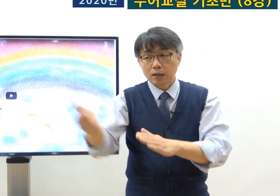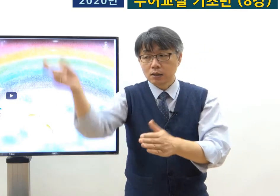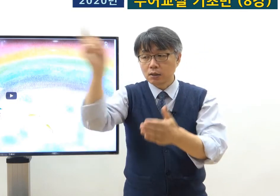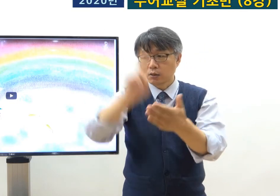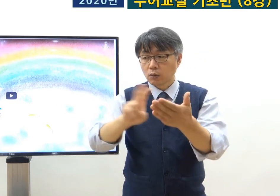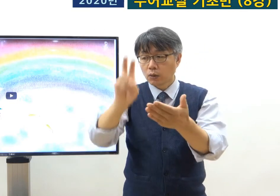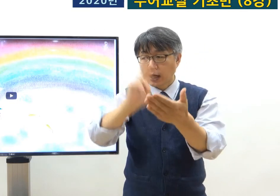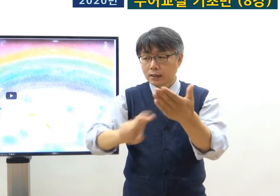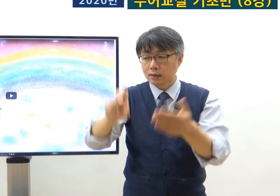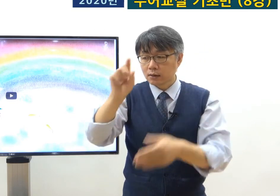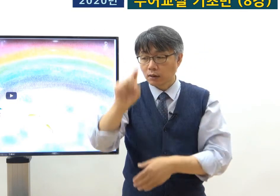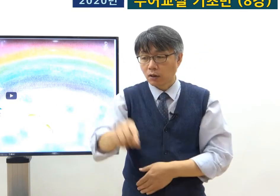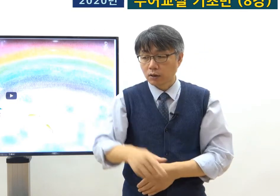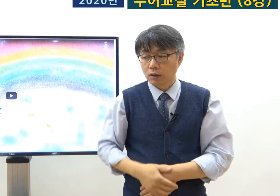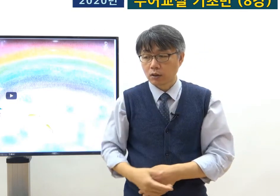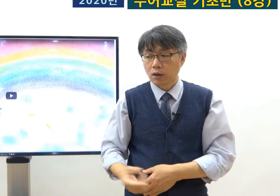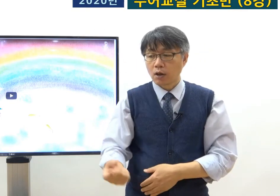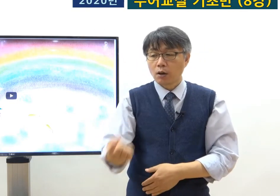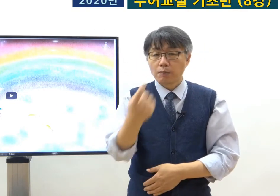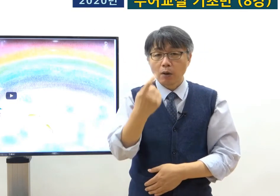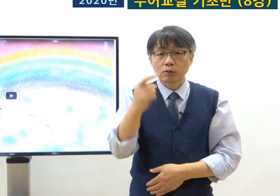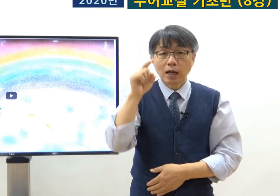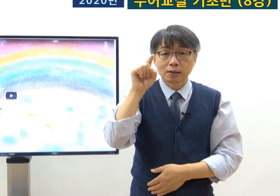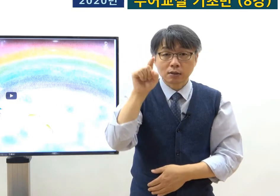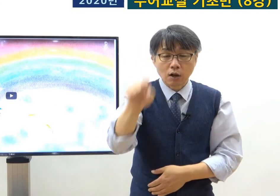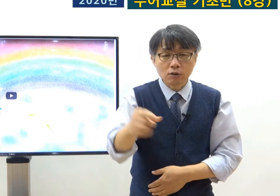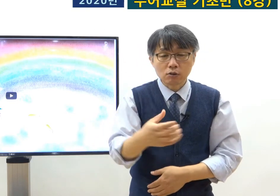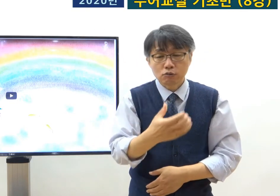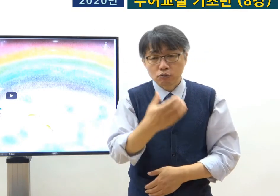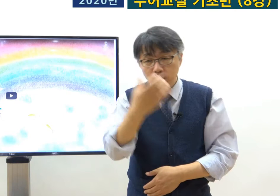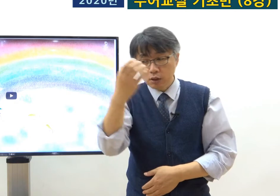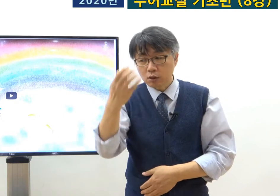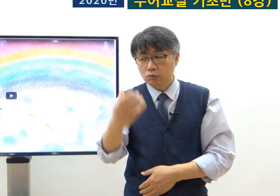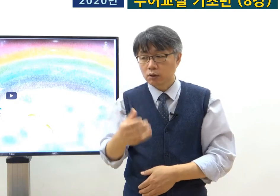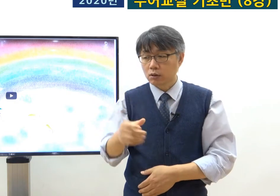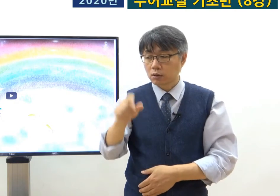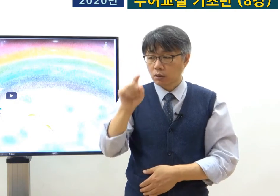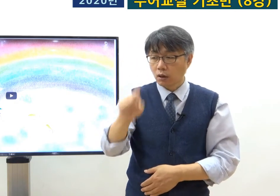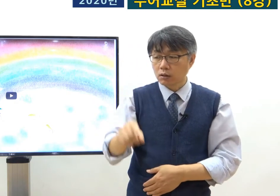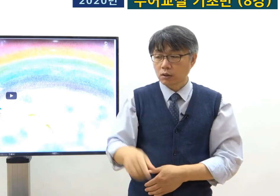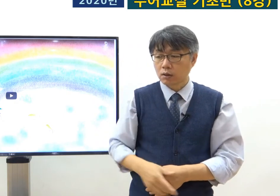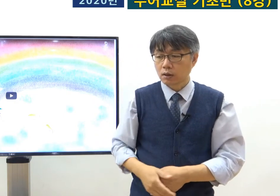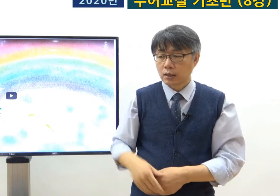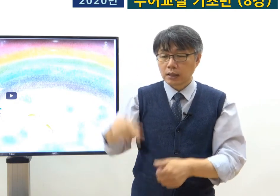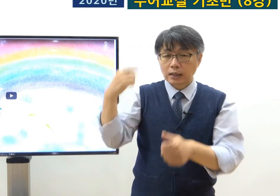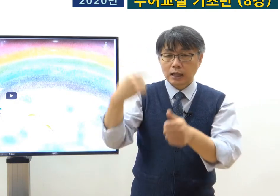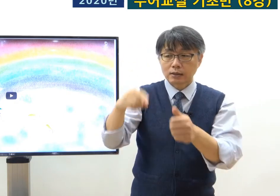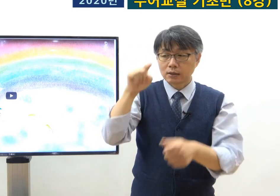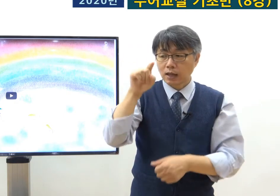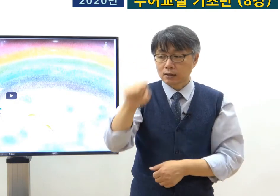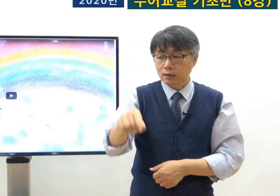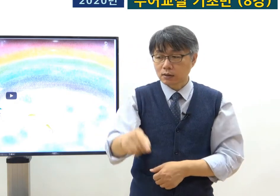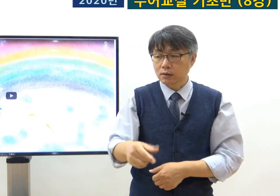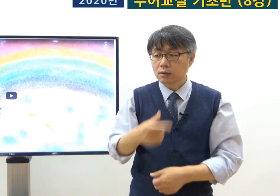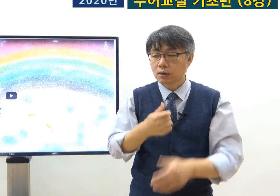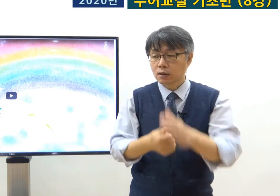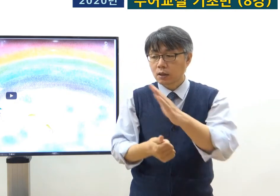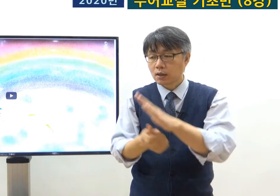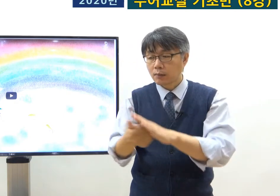희망을 노래하는 것, 배운다는 건 꿈을 꾸는 것, 가르친다는 것은